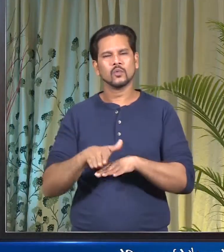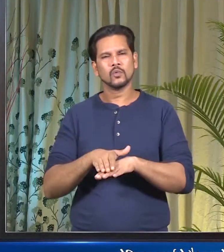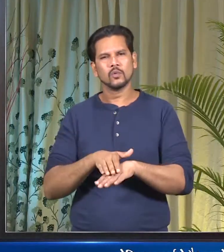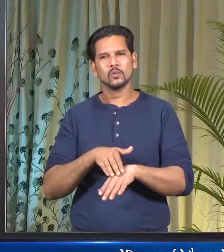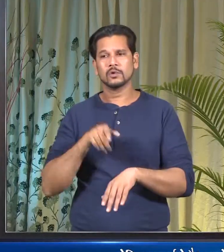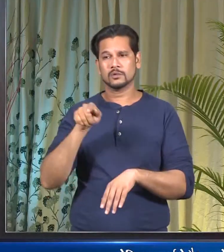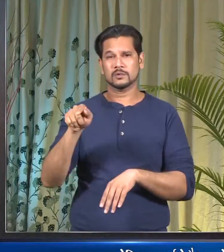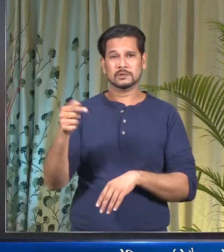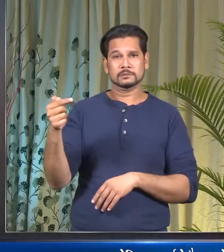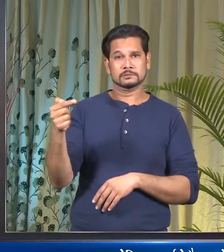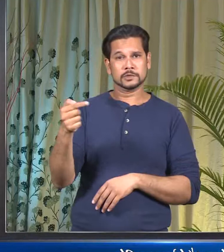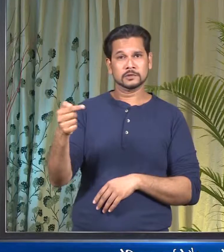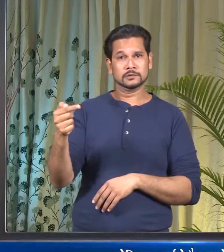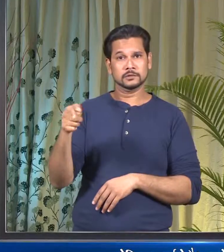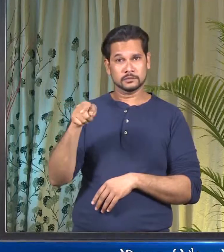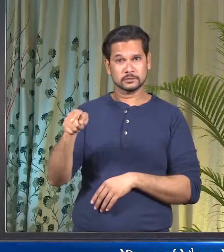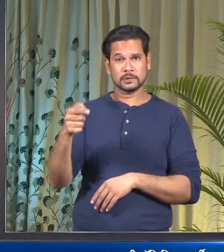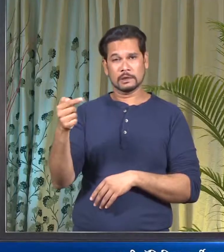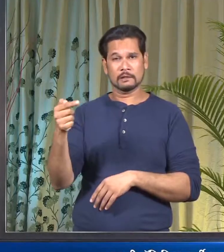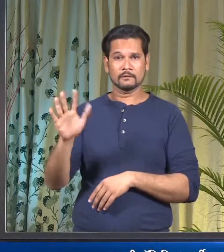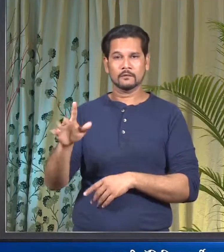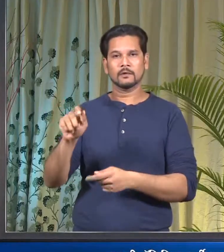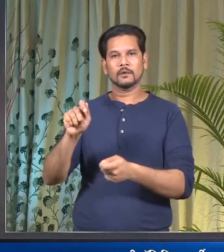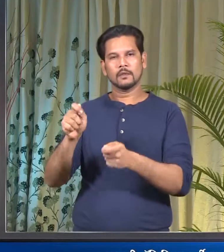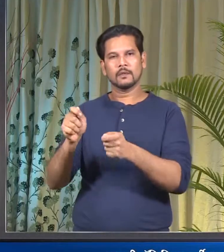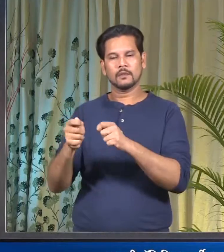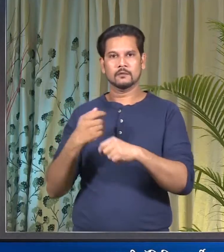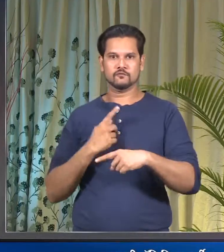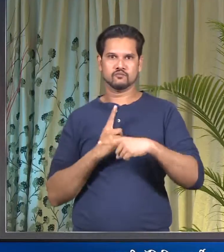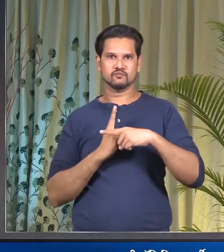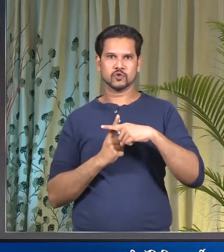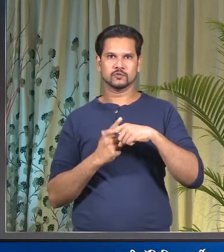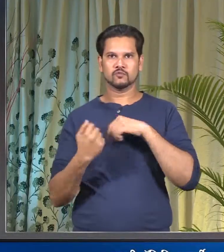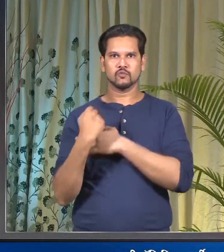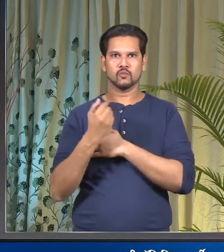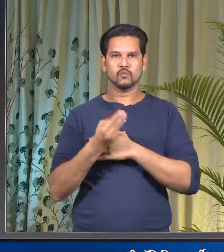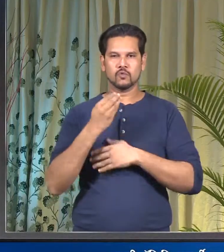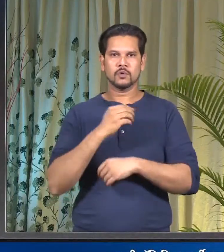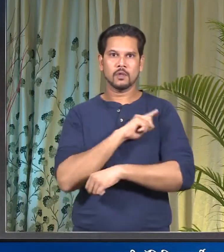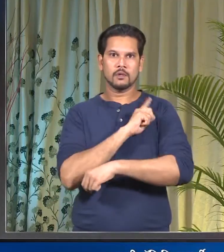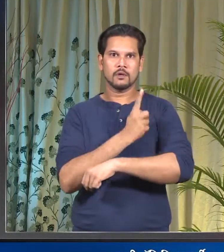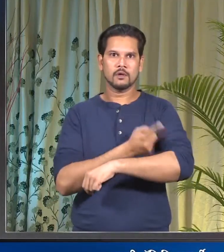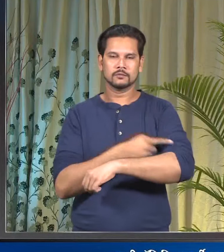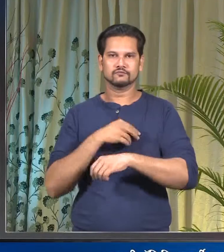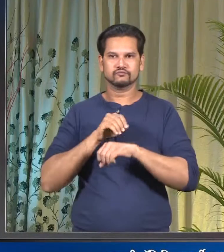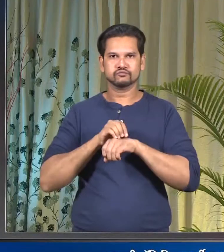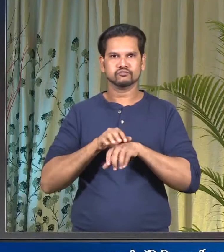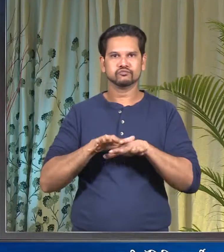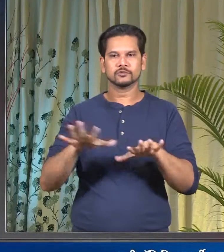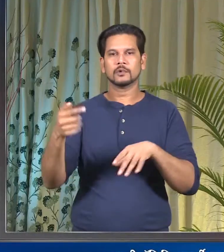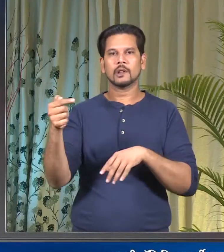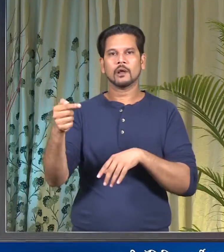भी परिवर्तन आता है आपकी पॉजिटिव एनर्जी का प्रभाव जब उसके उपर पड़ता है